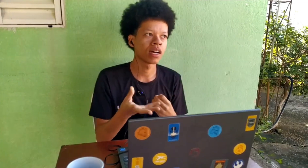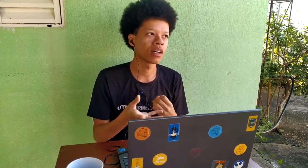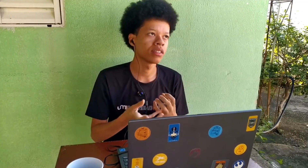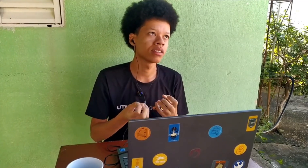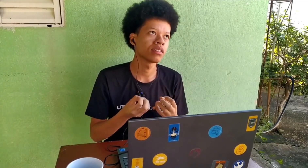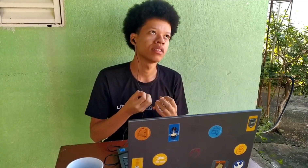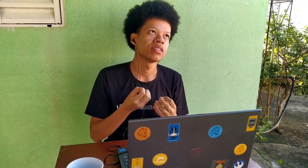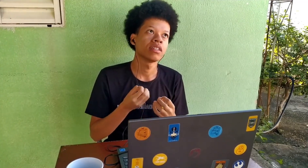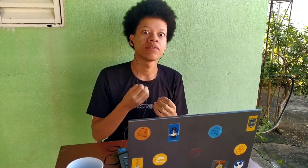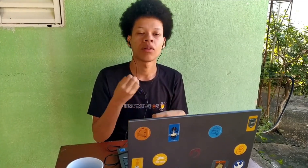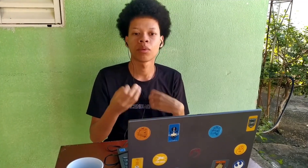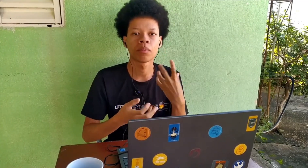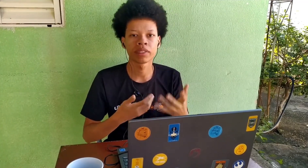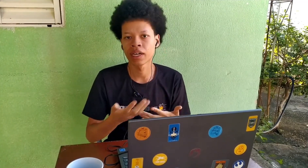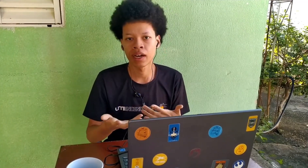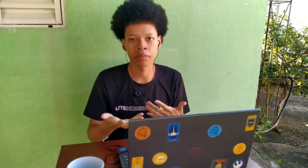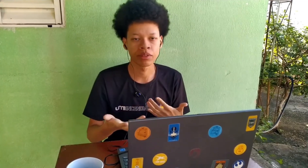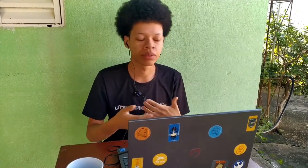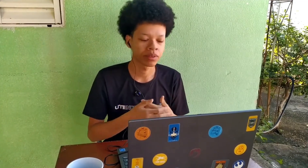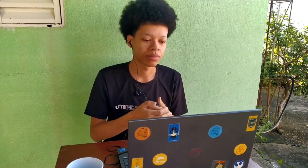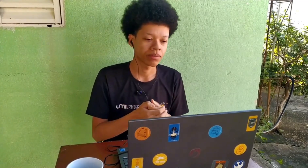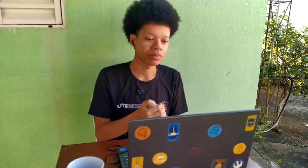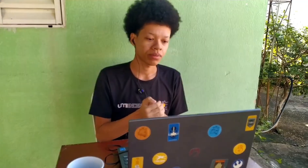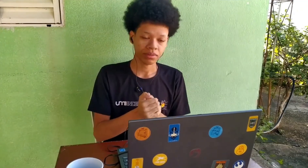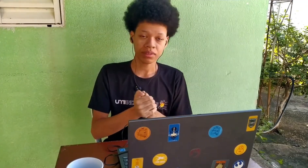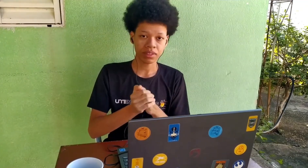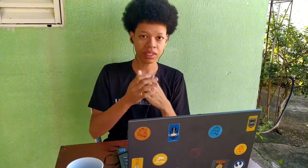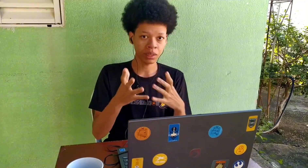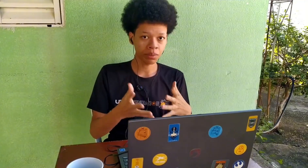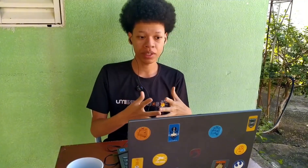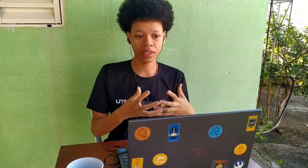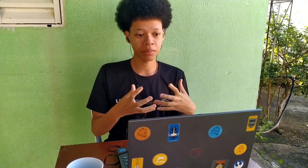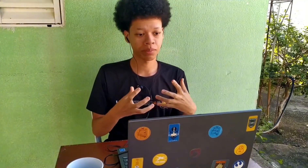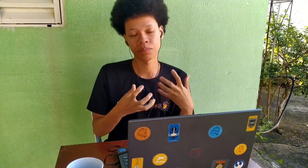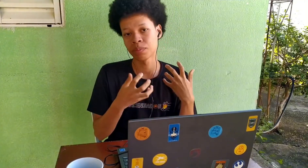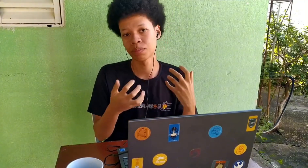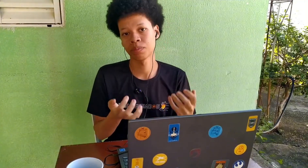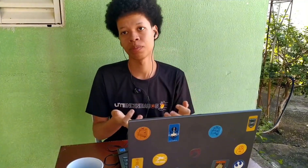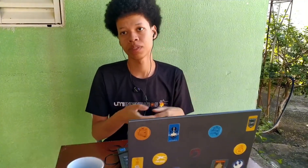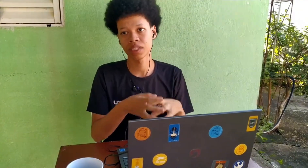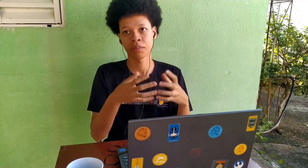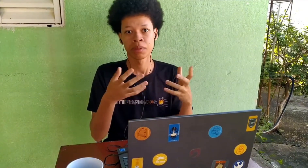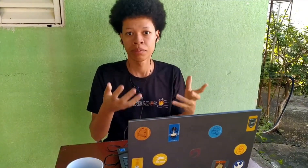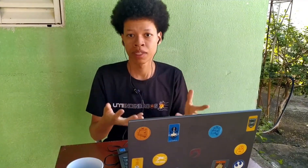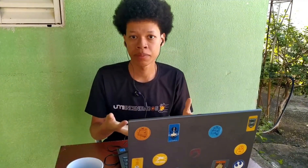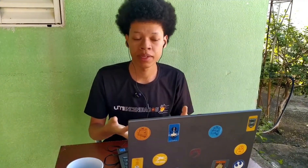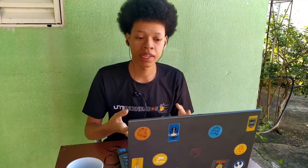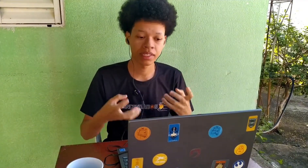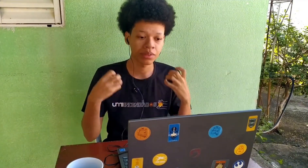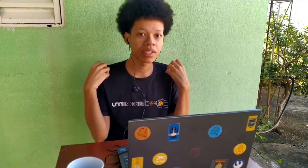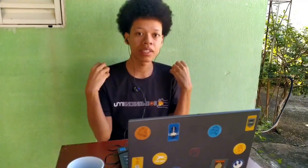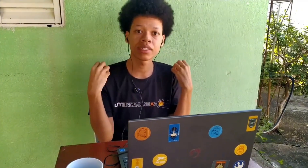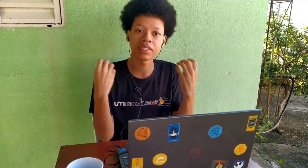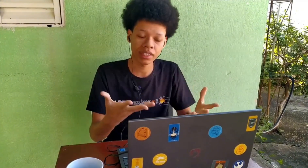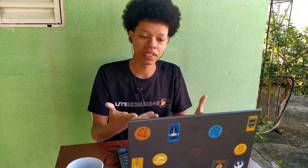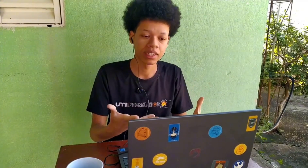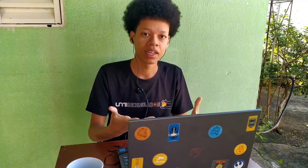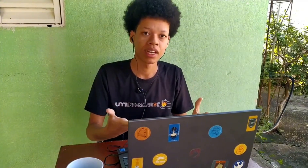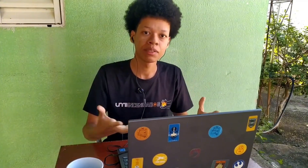diferenciada, eles falam um pouco mais rápido. Porque, por ser a minha primeira experiência, eu queria ter a